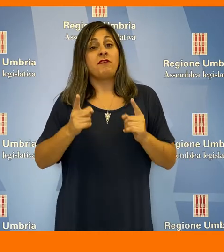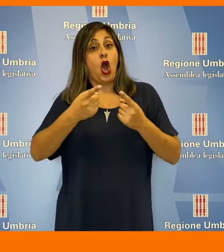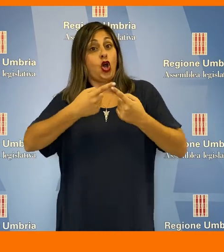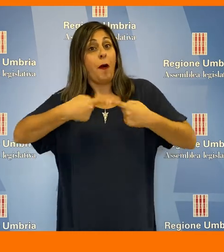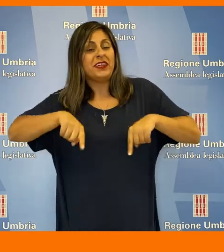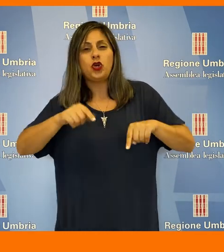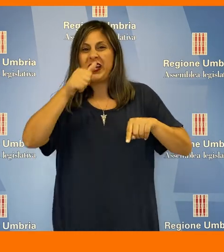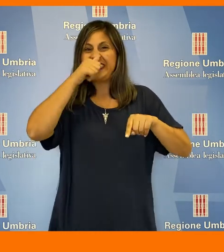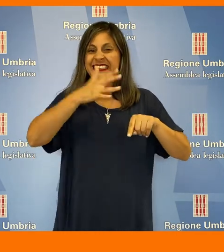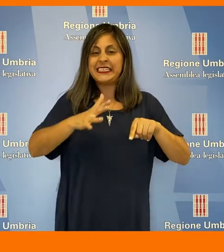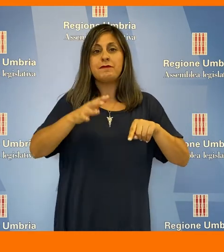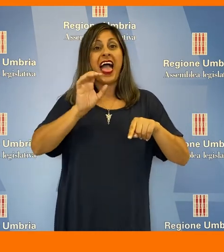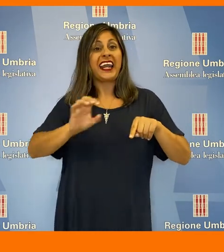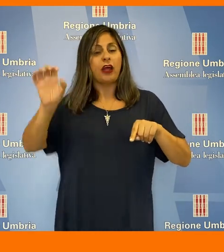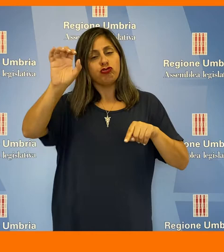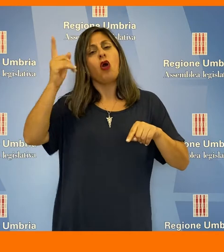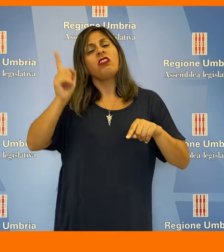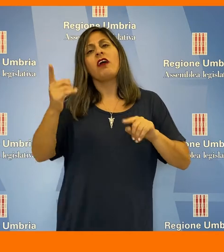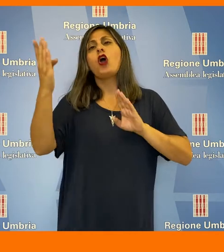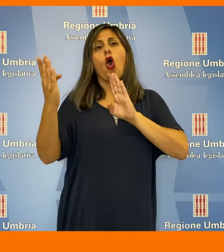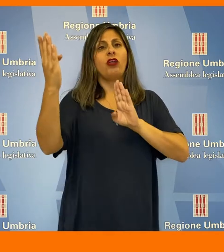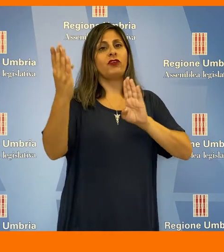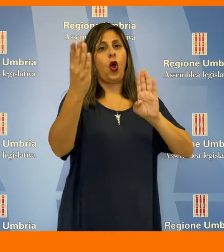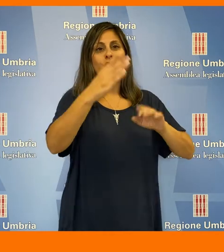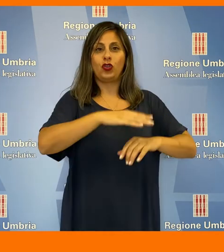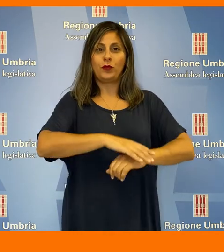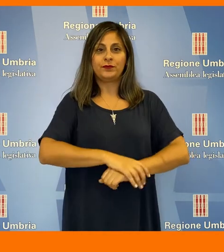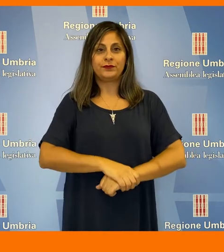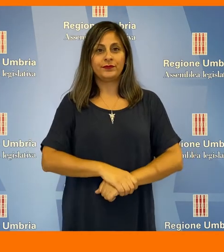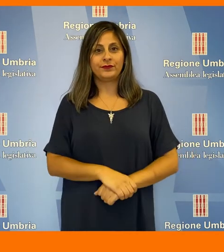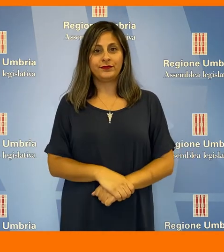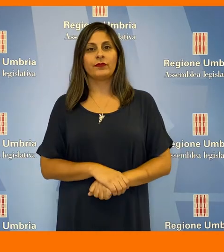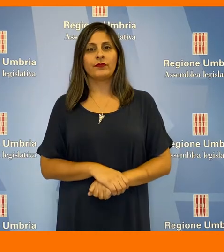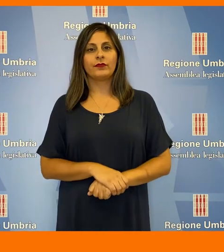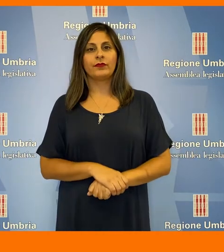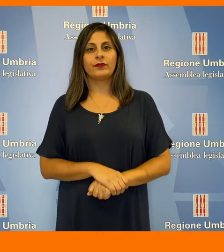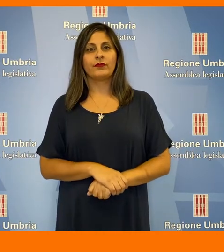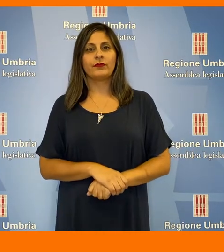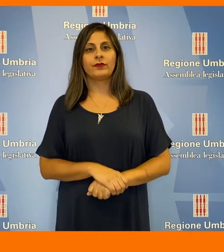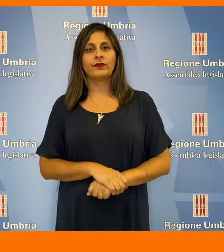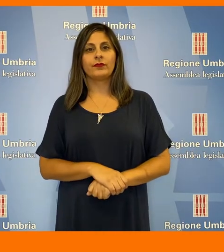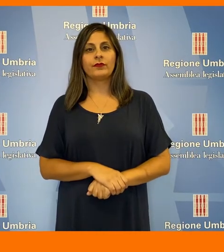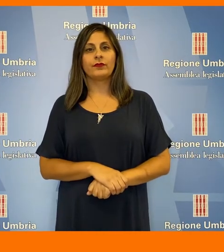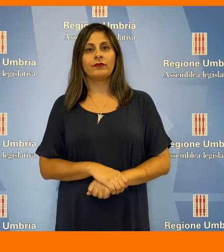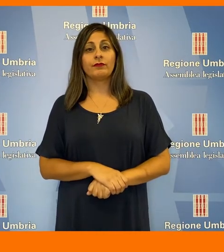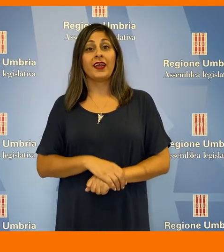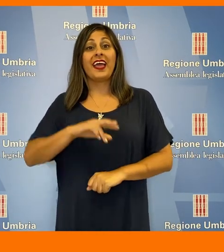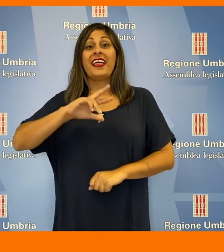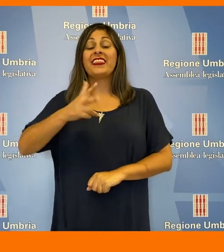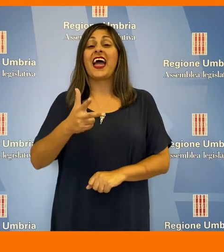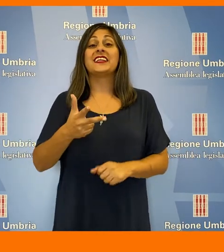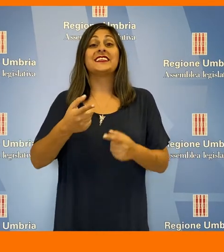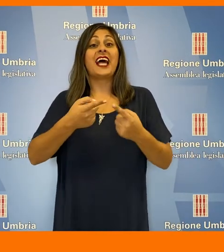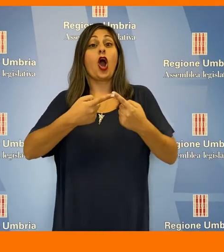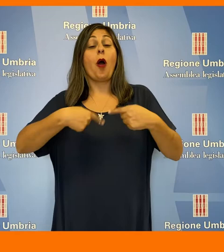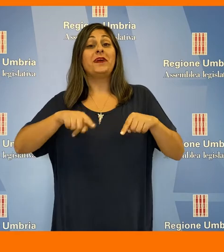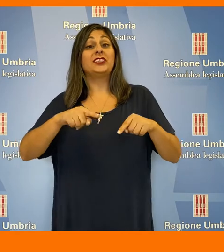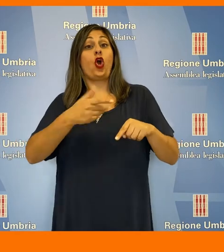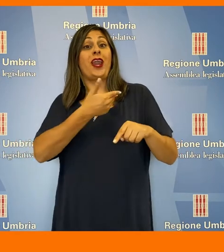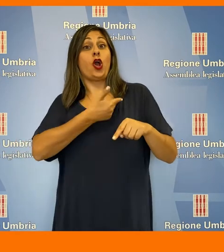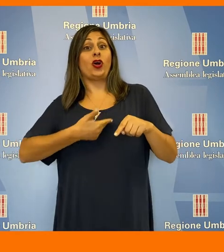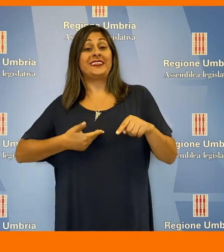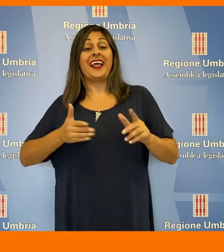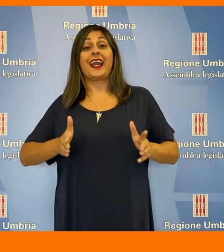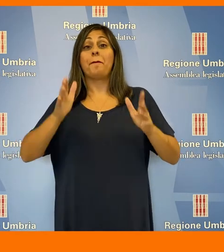con commissioni analoghe delle altre regioni. La terza commissione consiliare di Palazzo Cesaroni ha